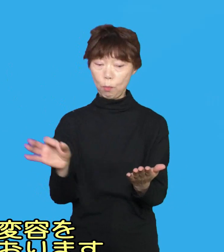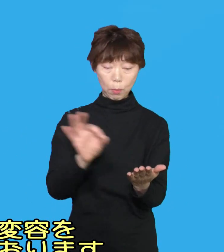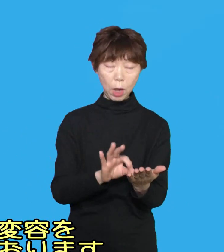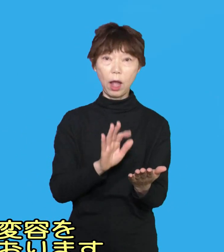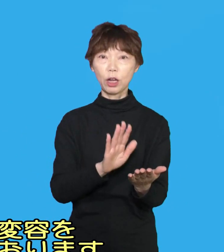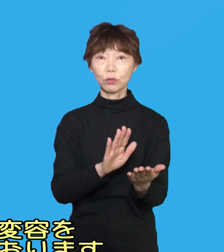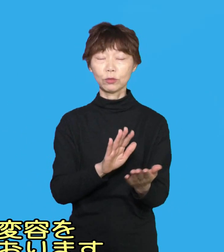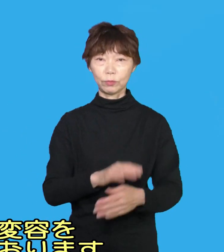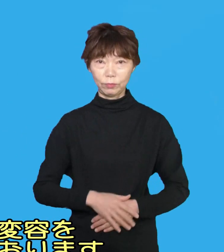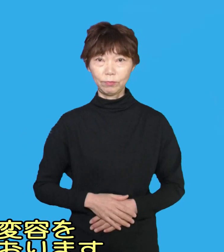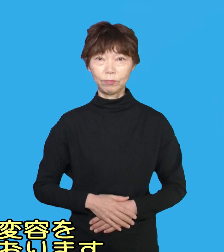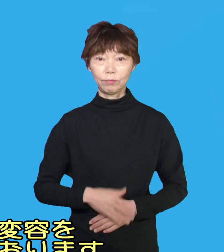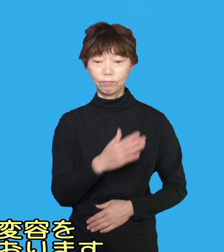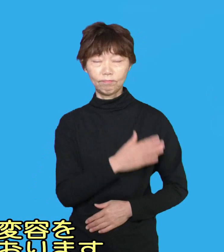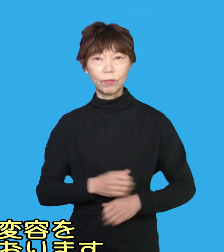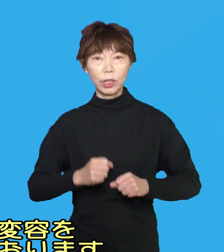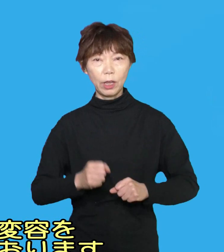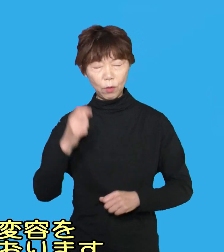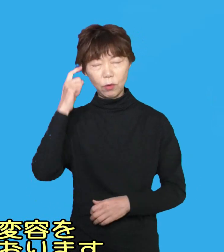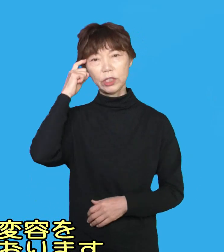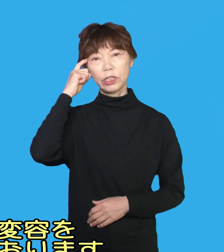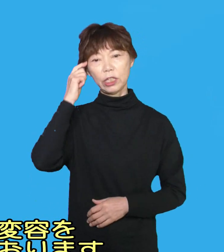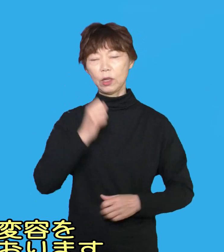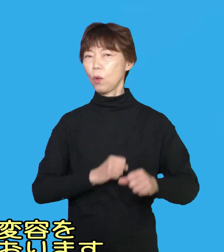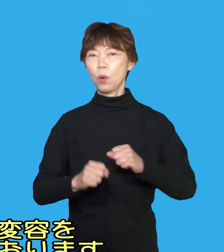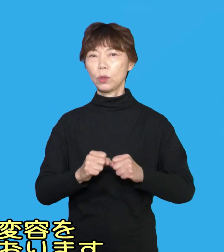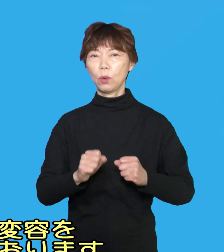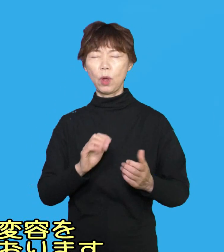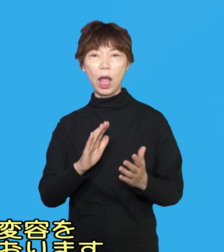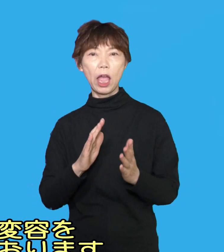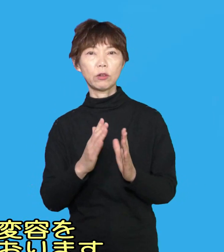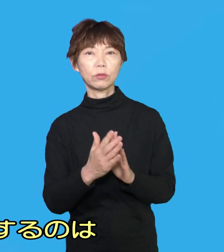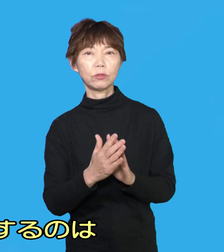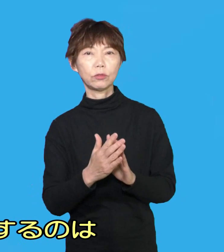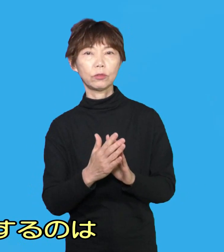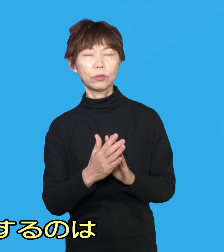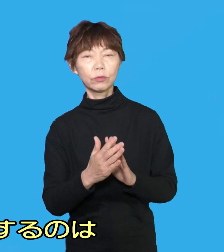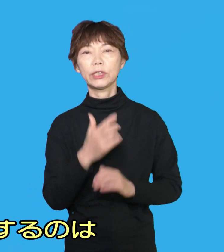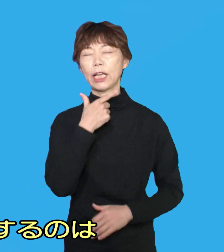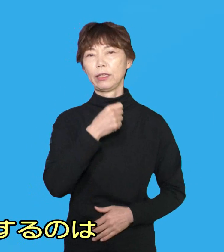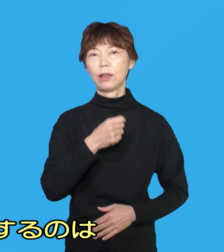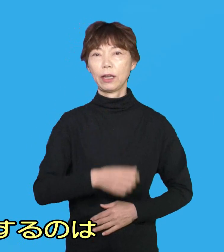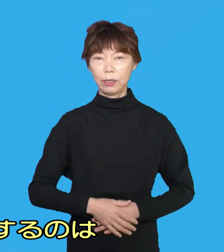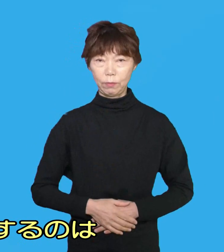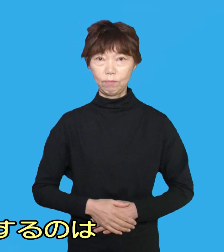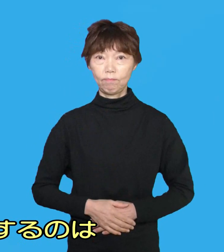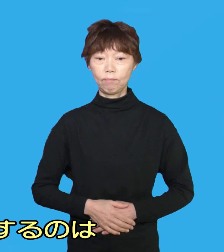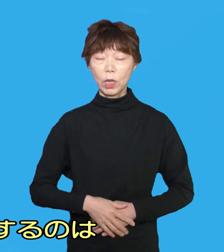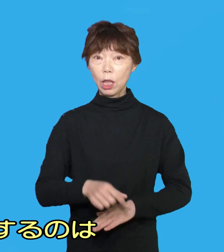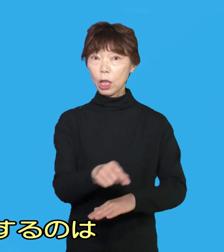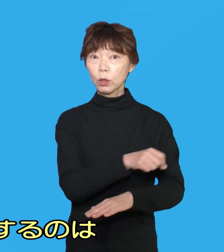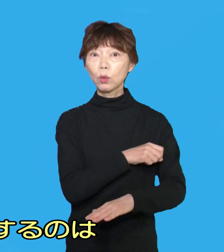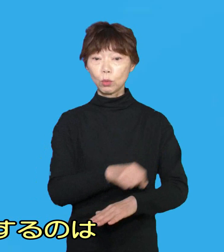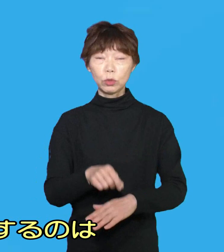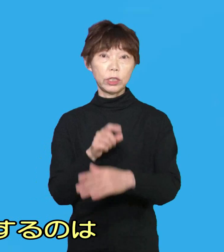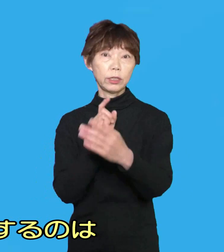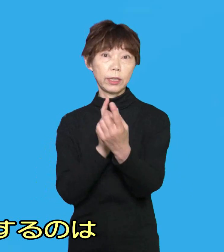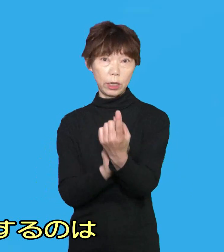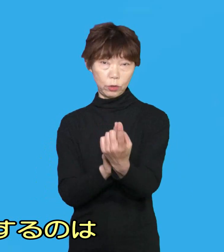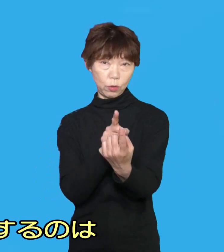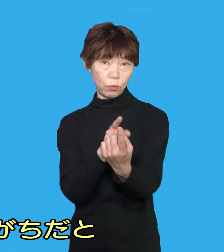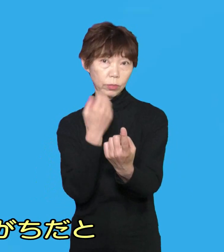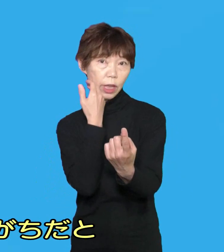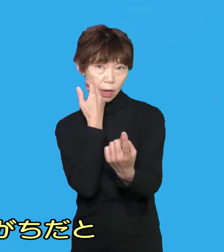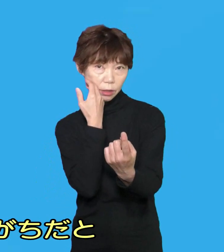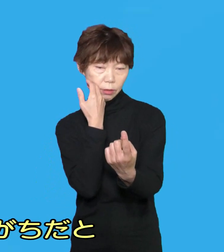ながら、健康意識や行動の変容を促したいと考えております。特にターゲットとするのは働き盛